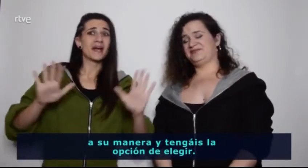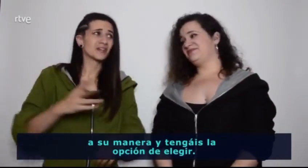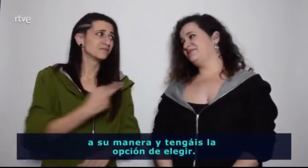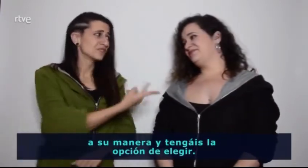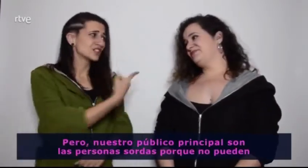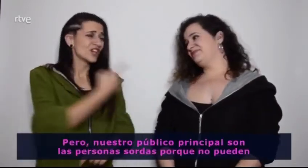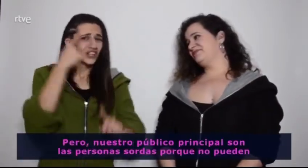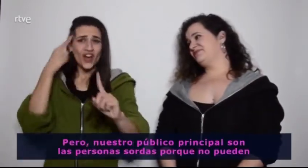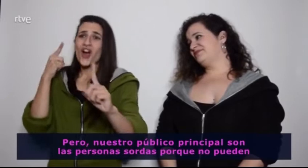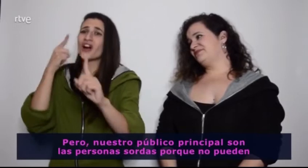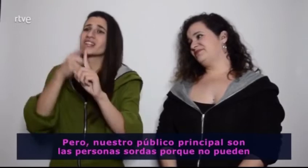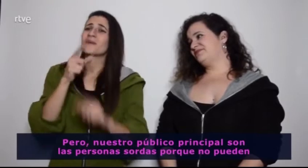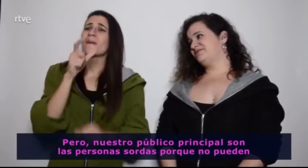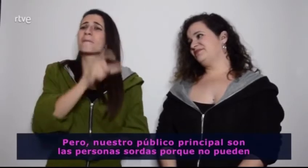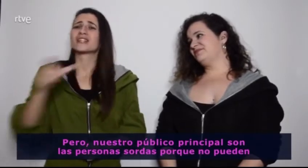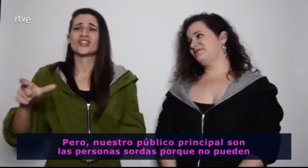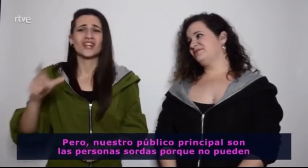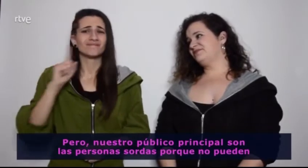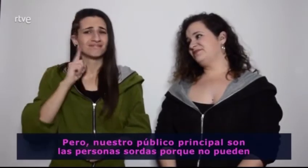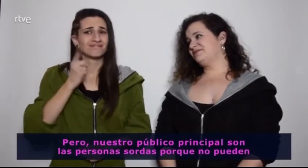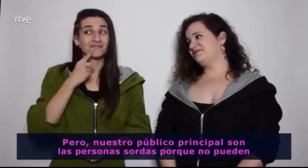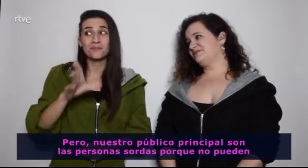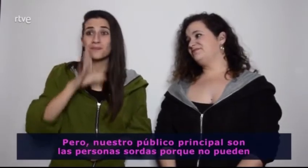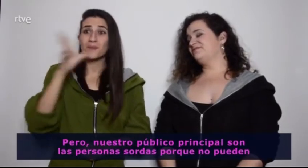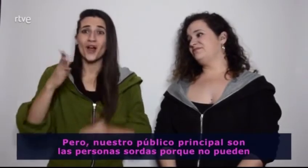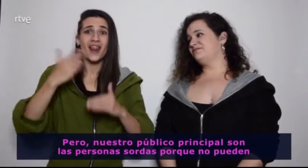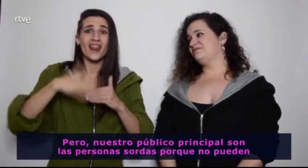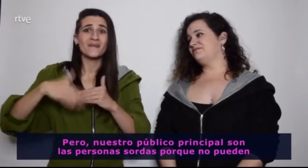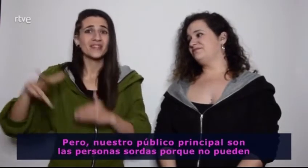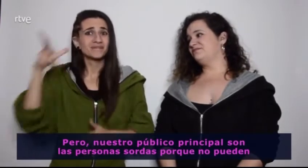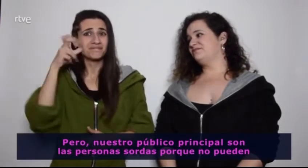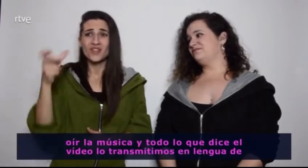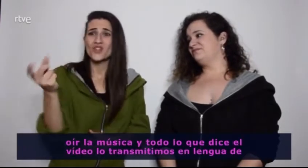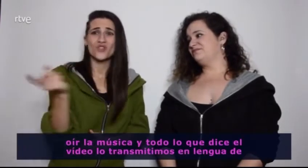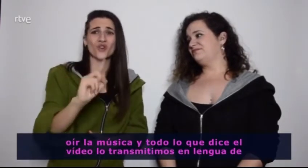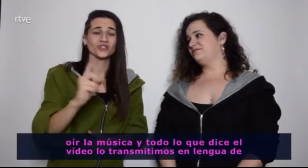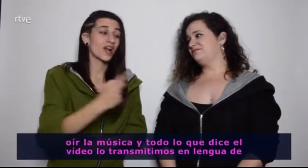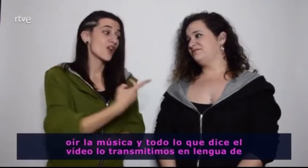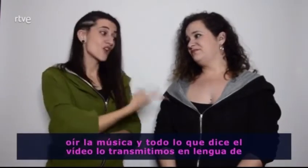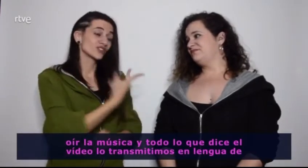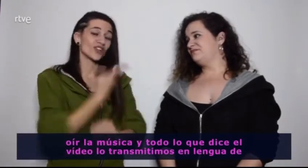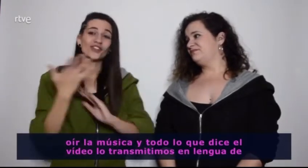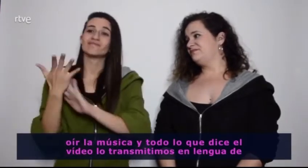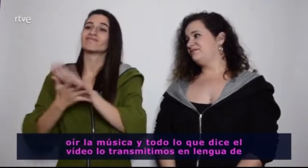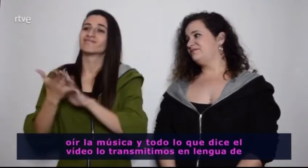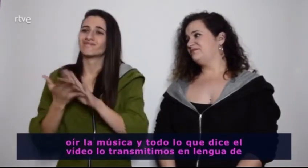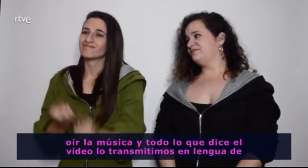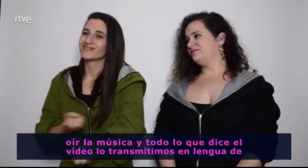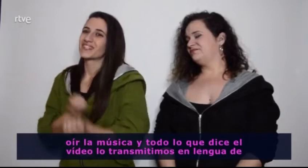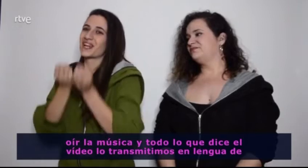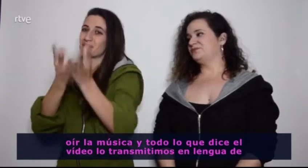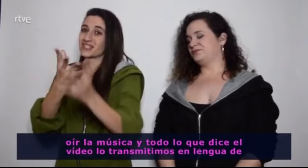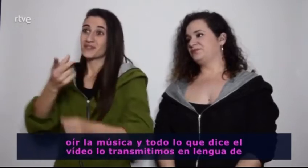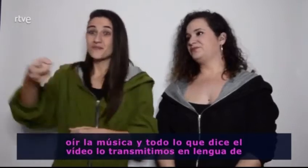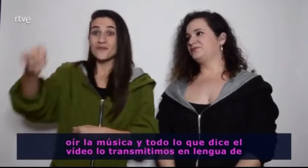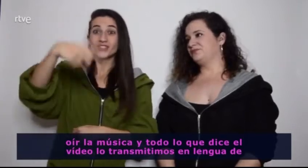Pero nuestro público principal son las personas sordas porque no pueden oír la música y todo lo que dice el vídeo lo transmitimos en lengua de